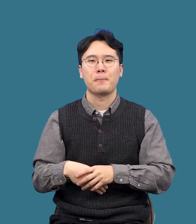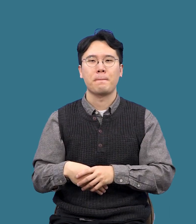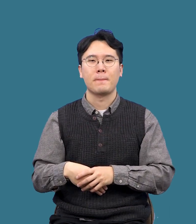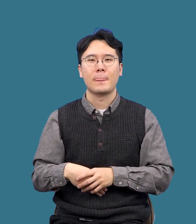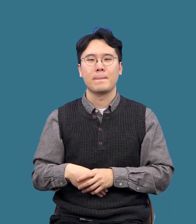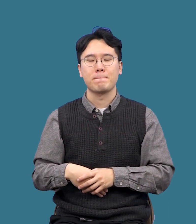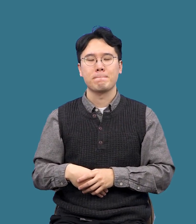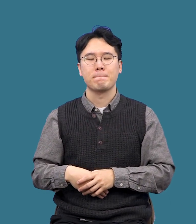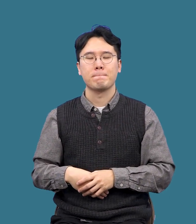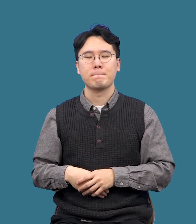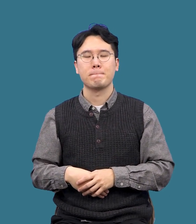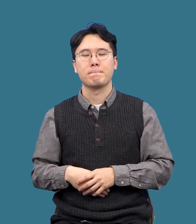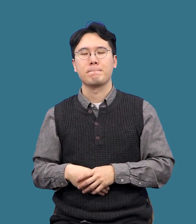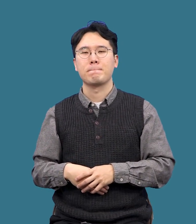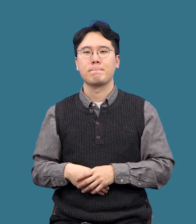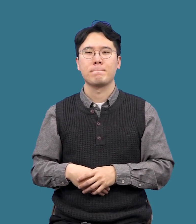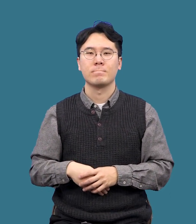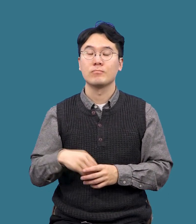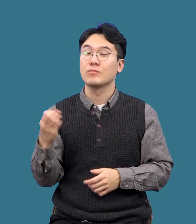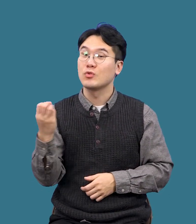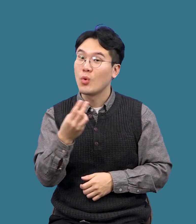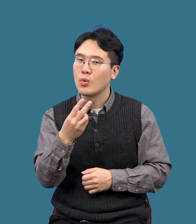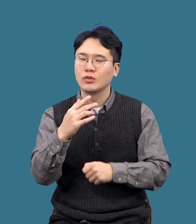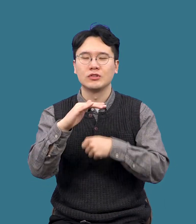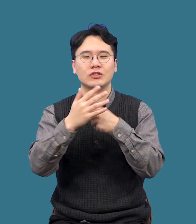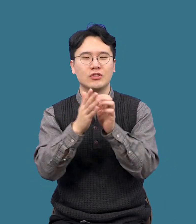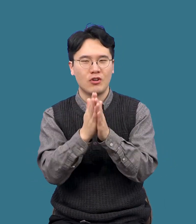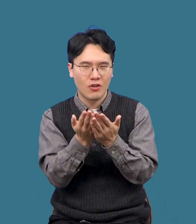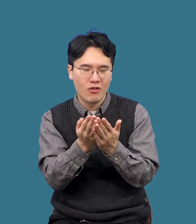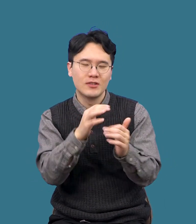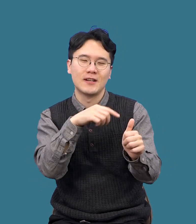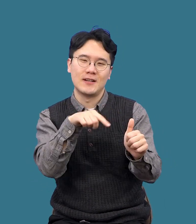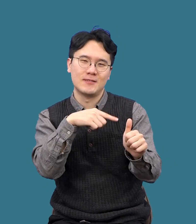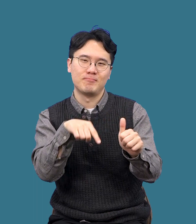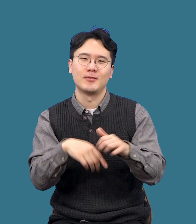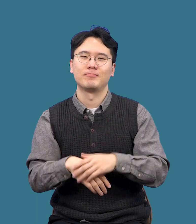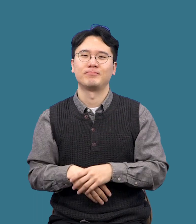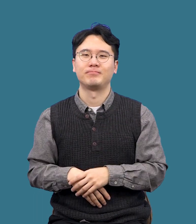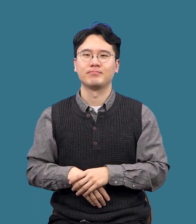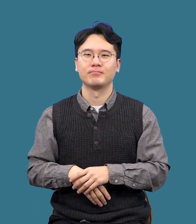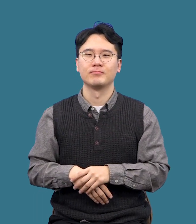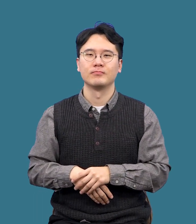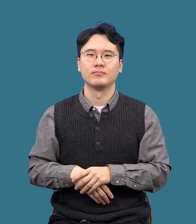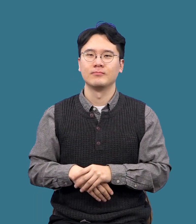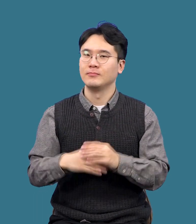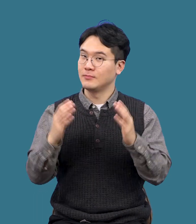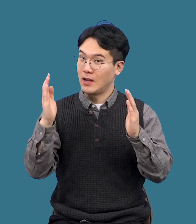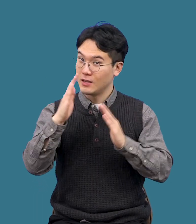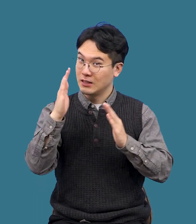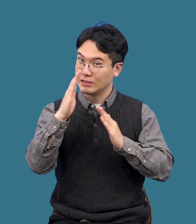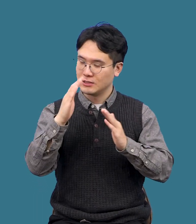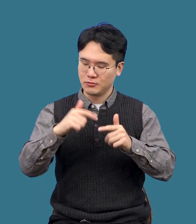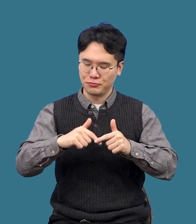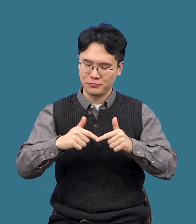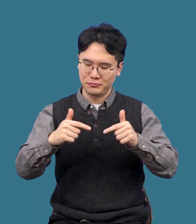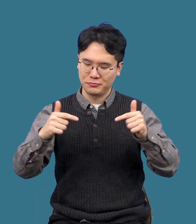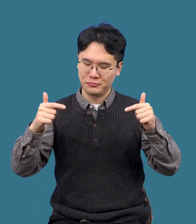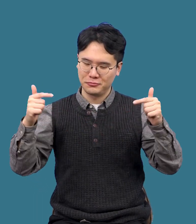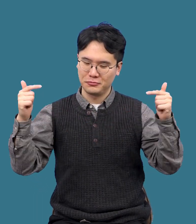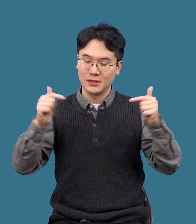잘 가르쳤겠죠. 성경을 가르칩니다. 학생들이 차츰 늘어나기